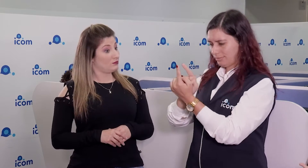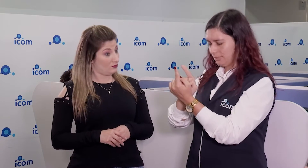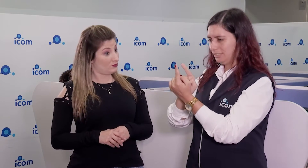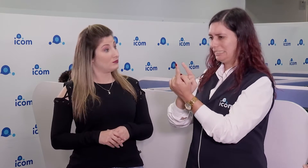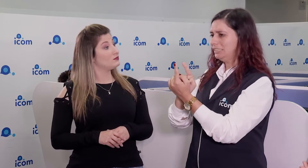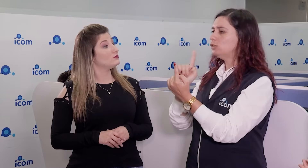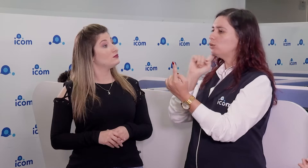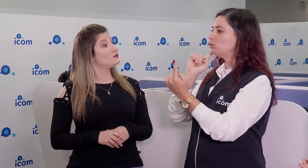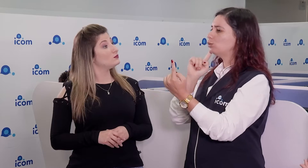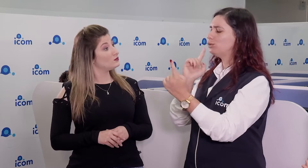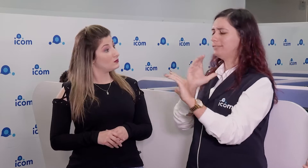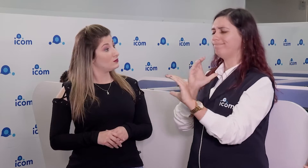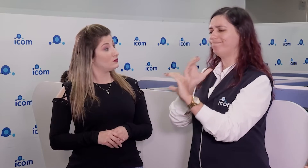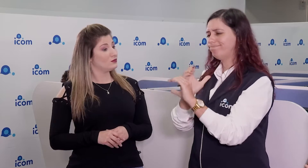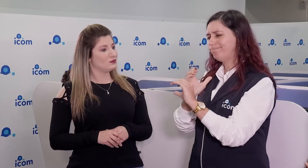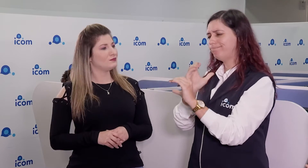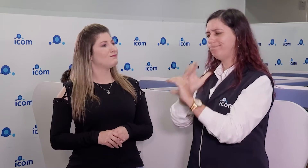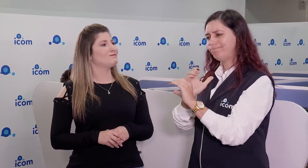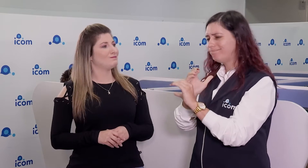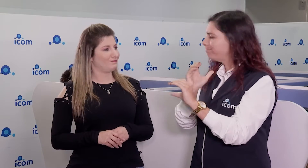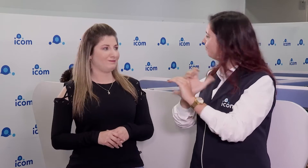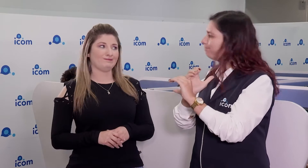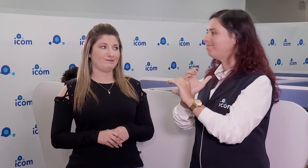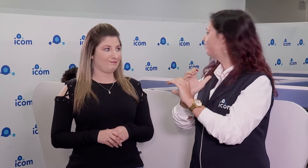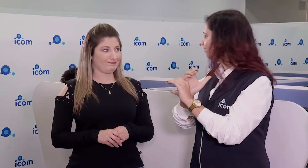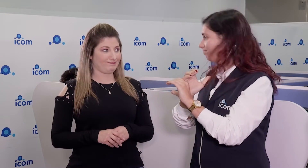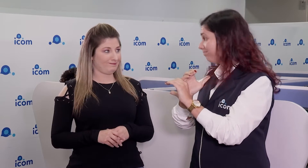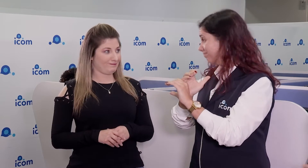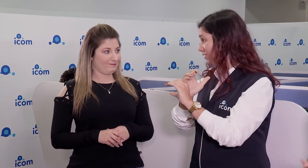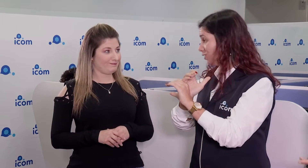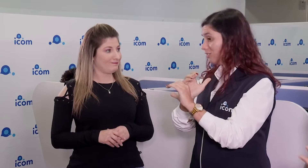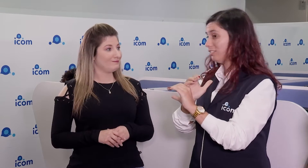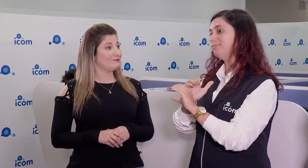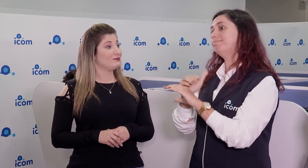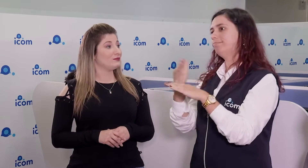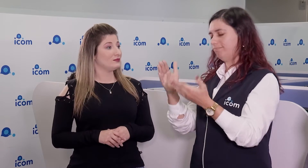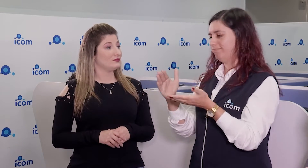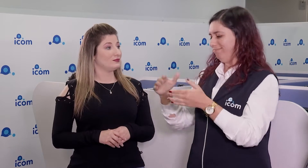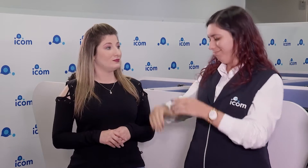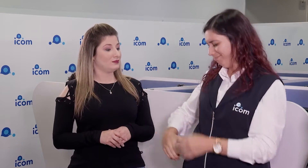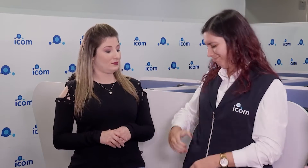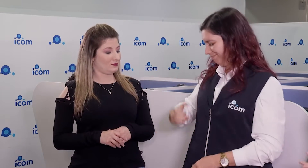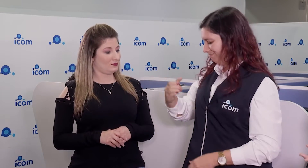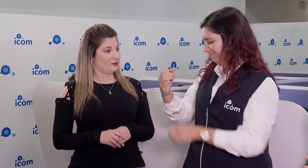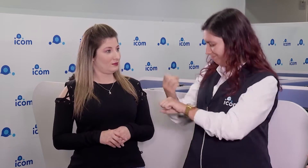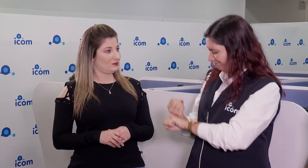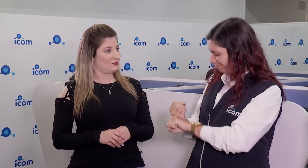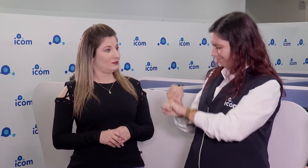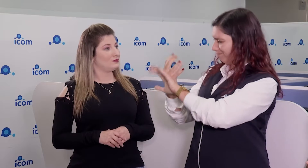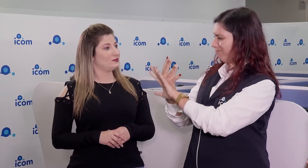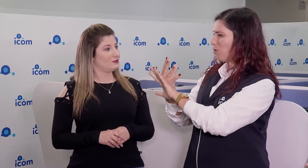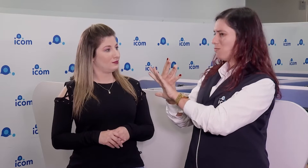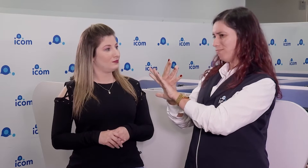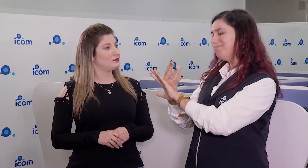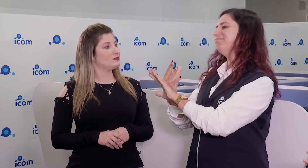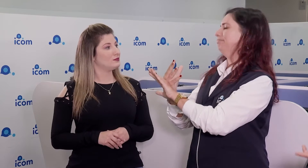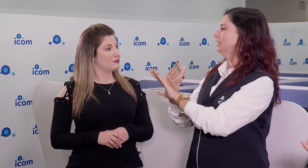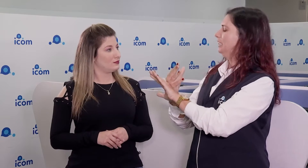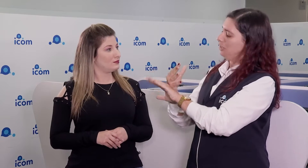exemplo, o surdo tá lá nessa situação de banco ou clínica, né? E aí não consegue se comunicar. Então ele pega o seu